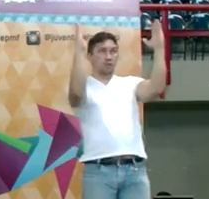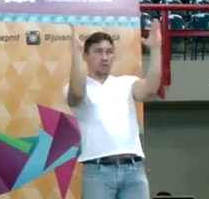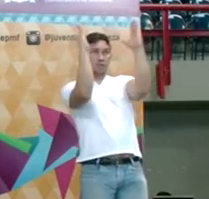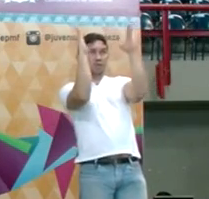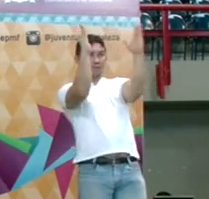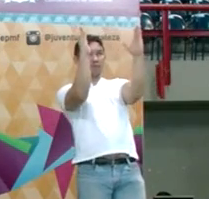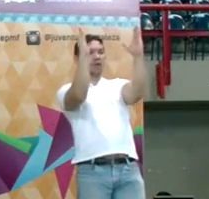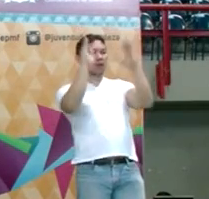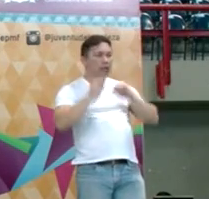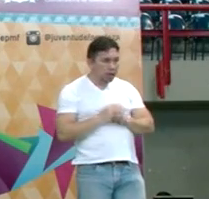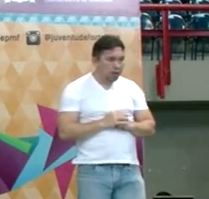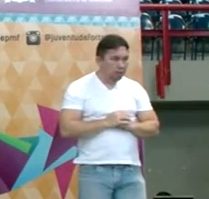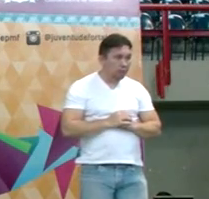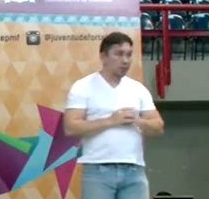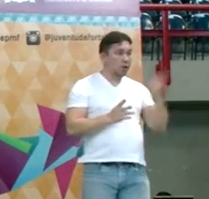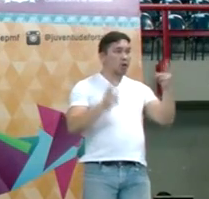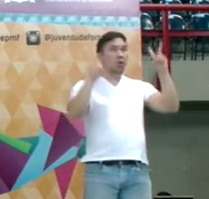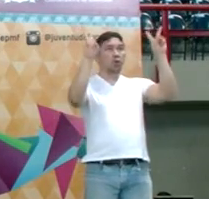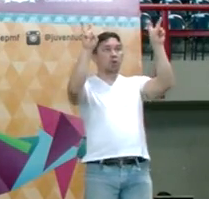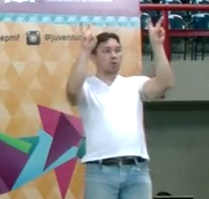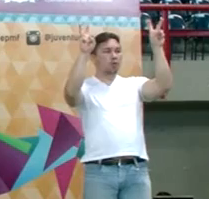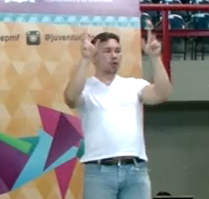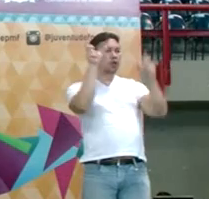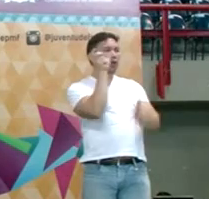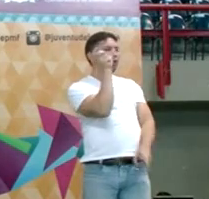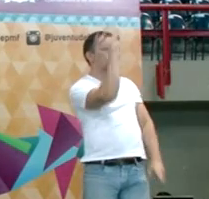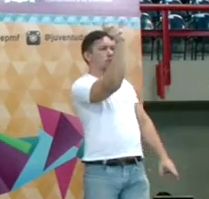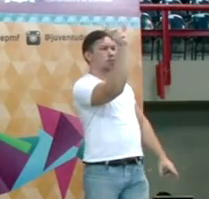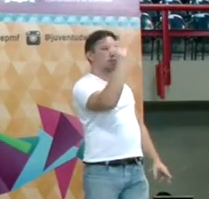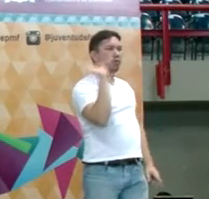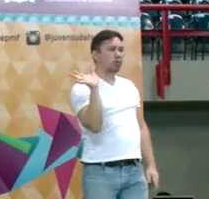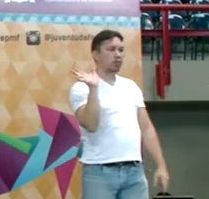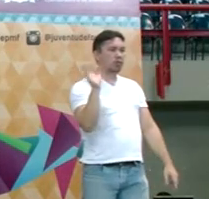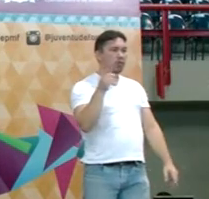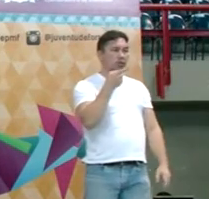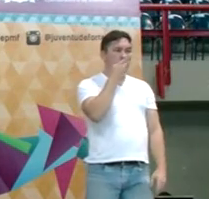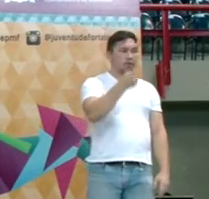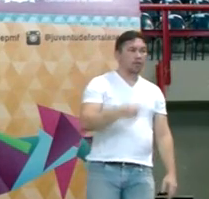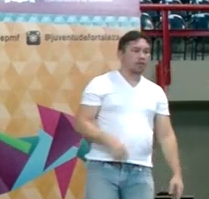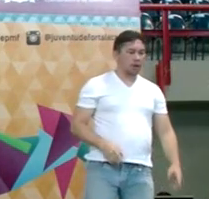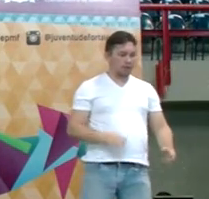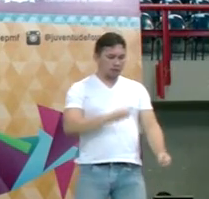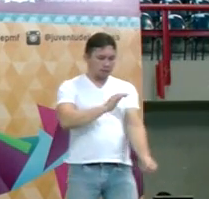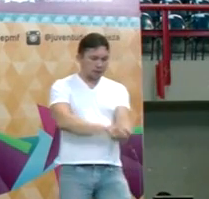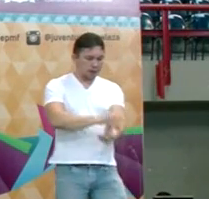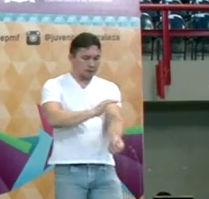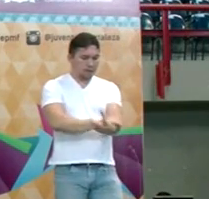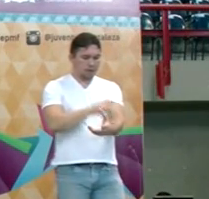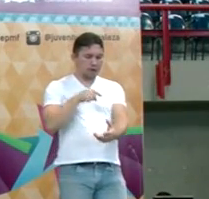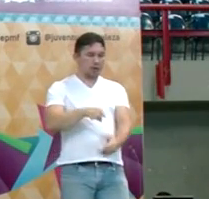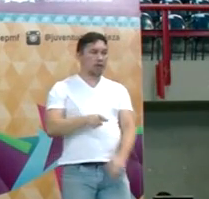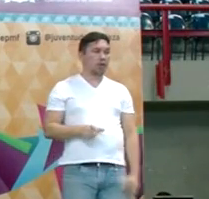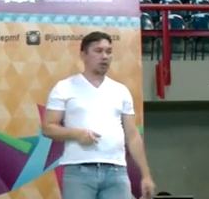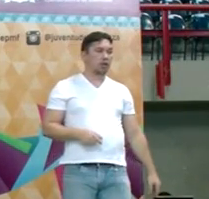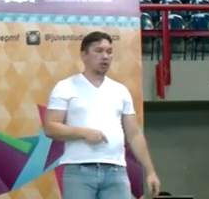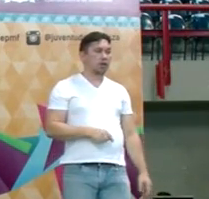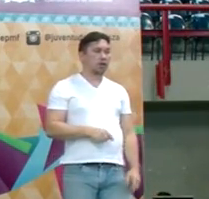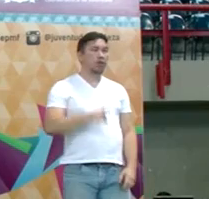centralizado. Muitas vezes o título é uma palavra. Tem gente que vai falar de corrupção, por exemplo, e